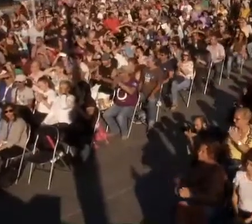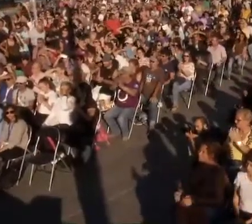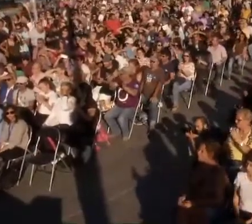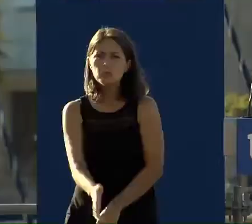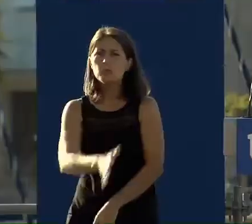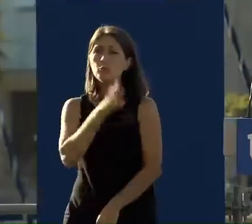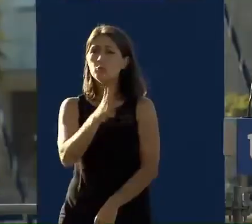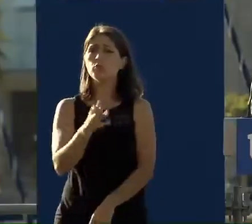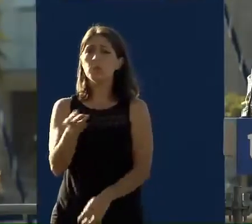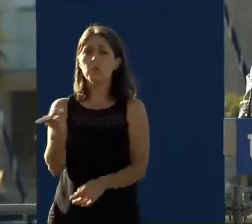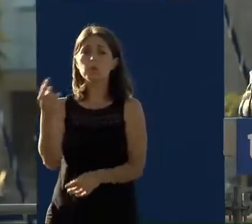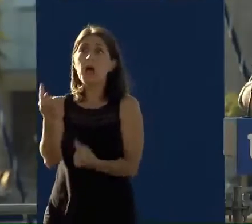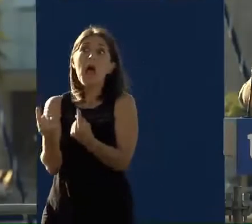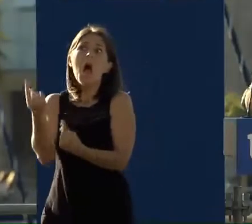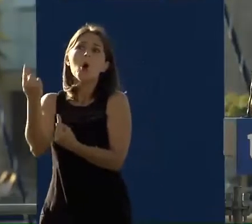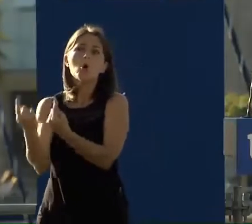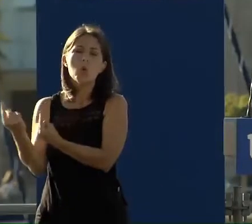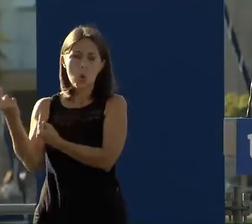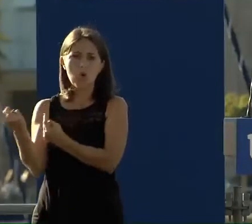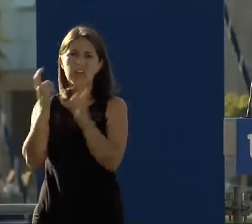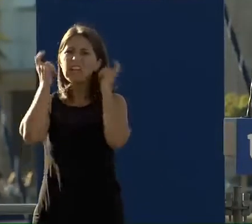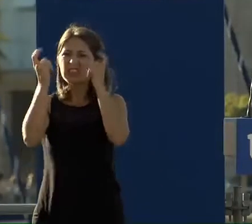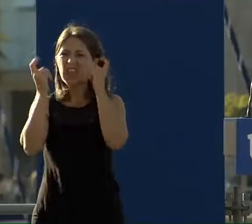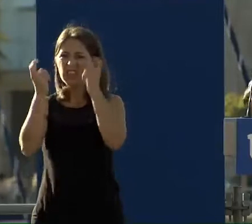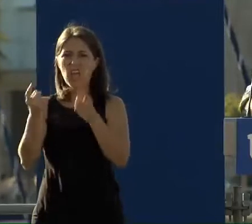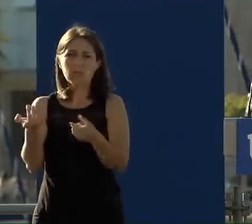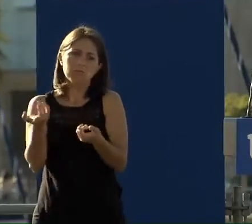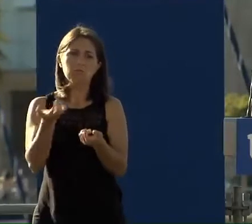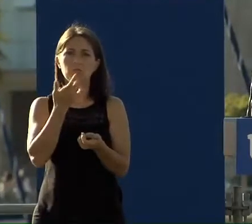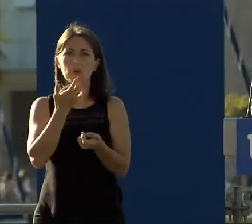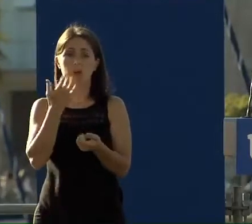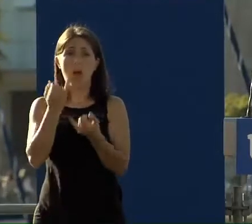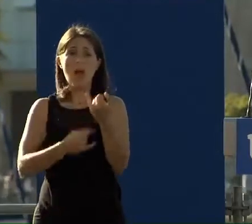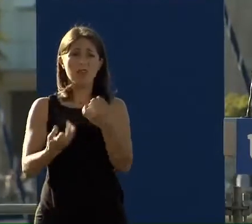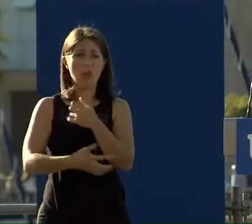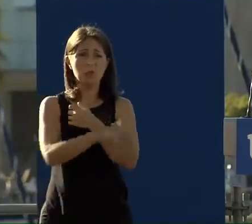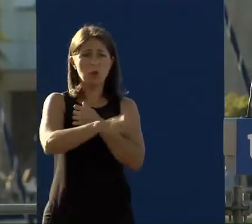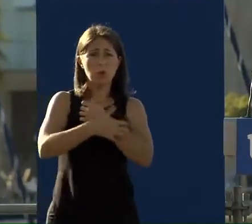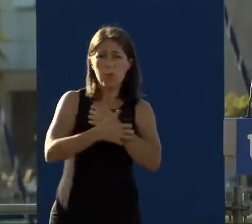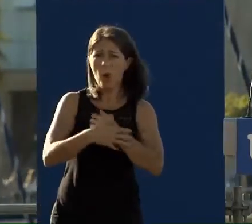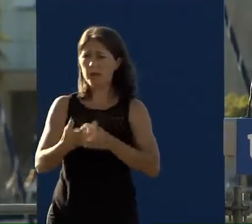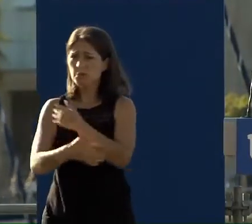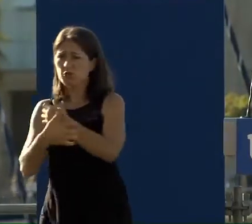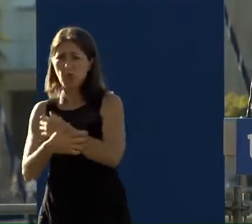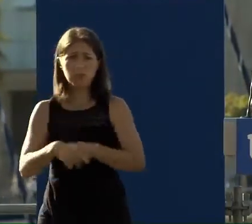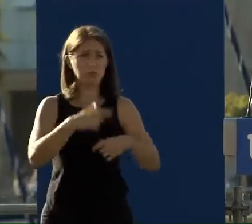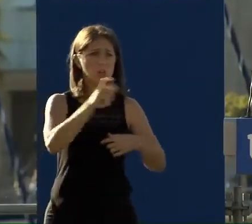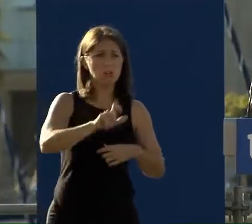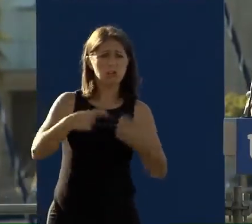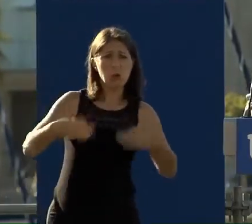Porque mentres algún pretende enfrentar a pobres contra pobres, a xente común contra xente